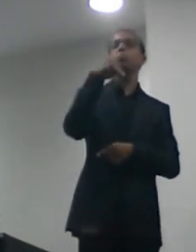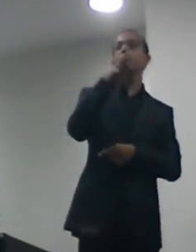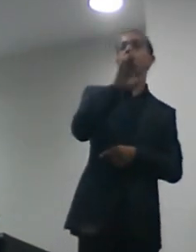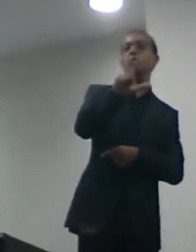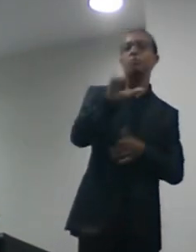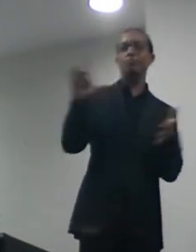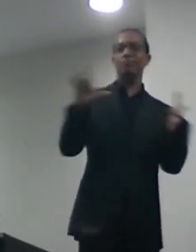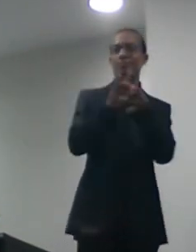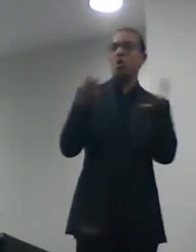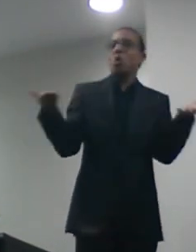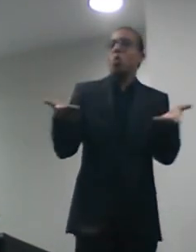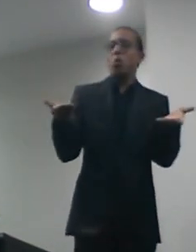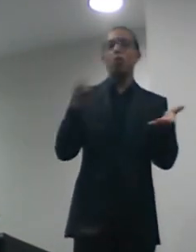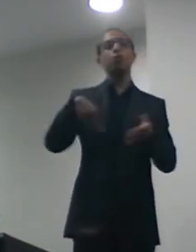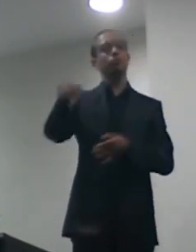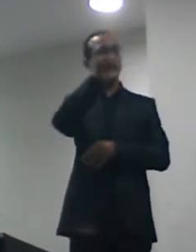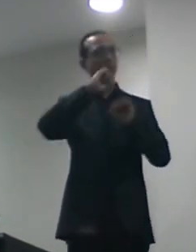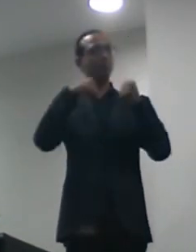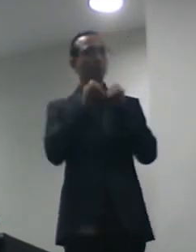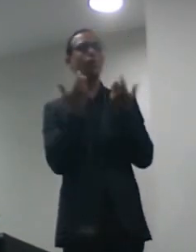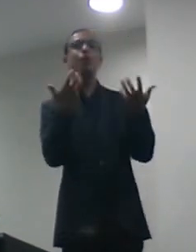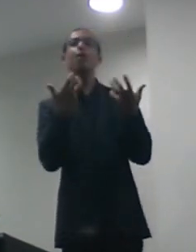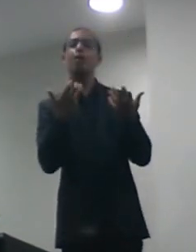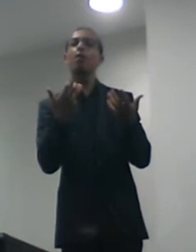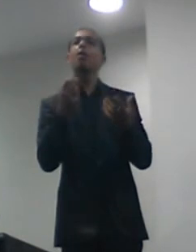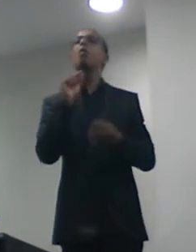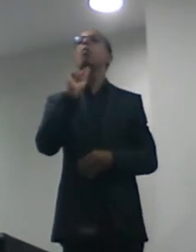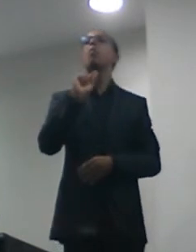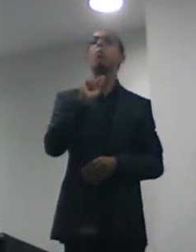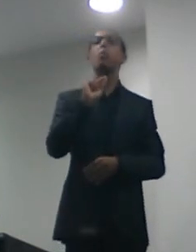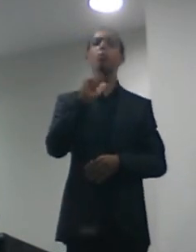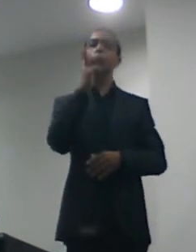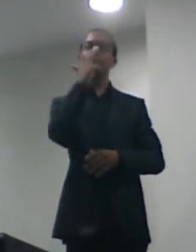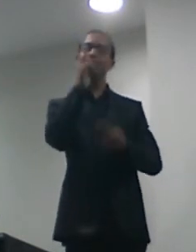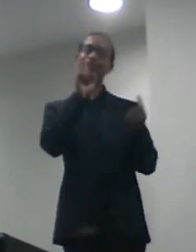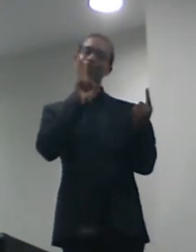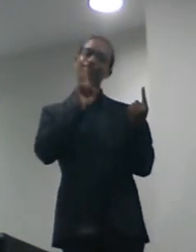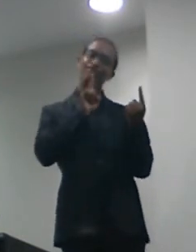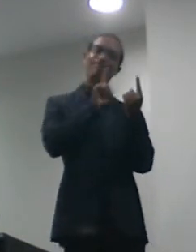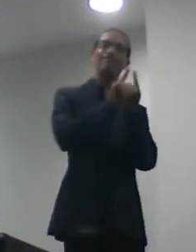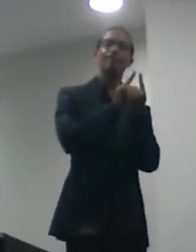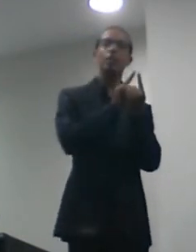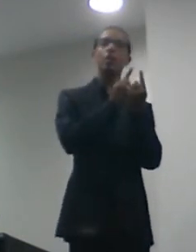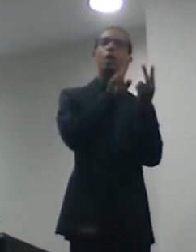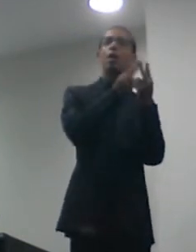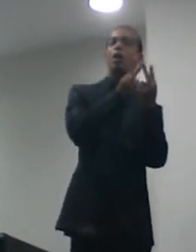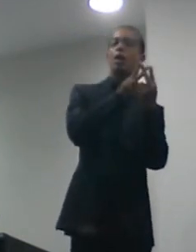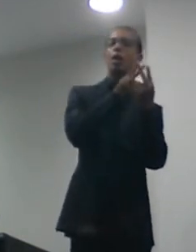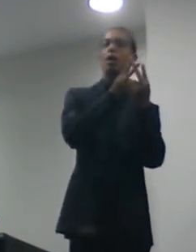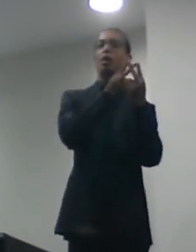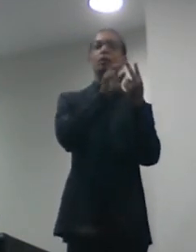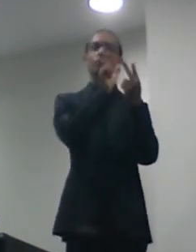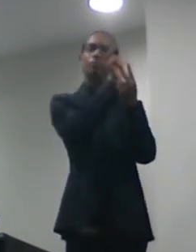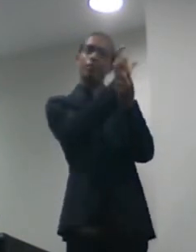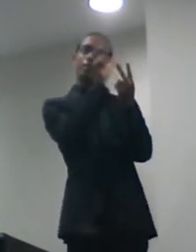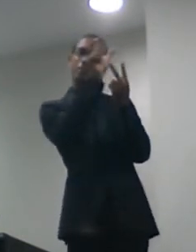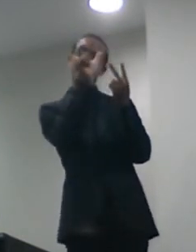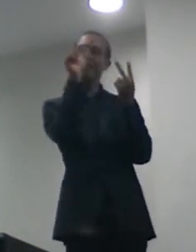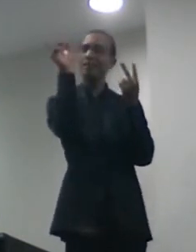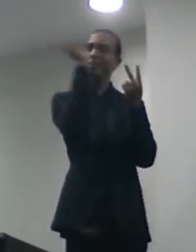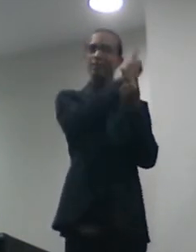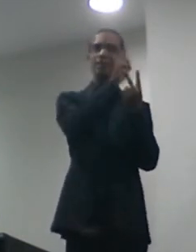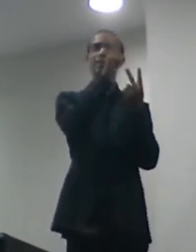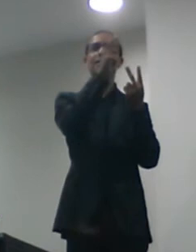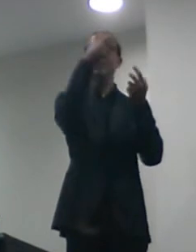E hoje a sociedade busca isso. Ela busca estar junta com essas 2 palavrinhas que também é muito difícil